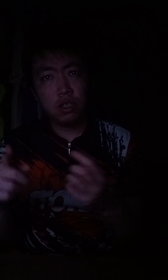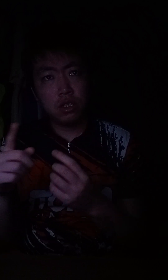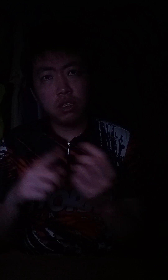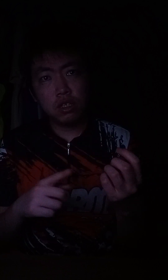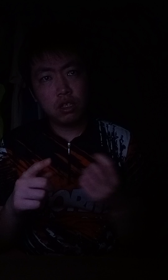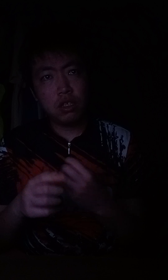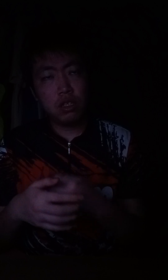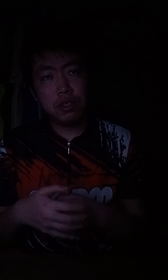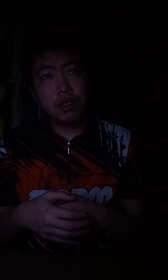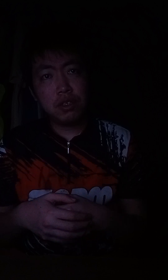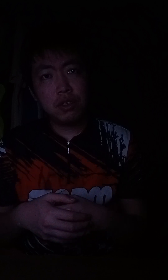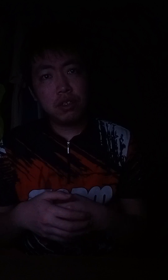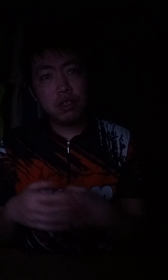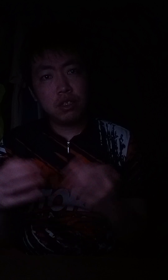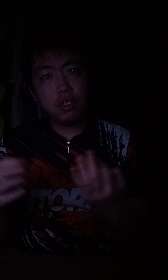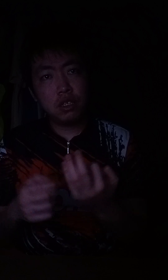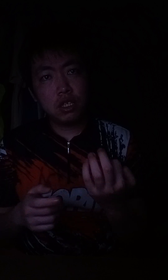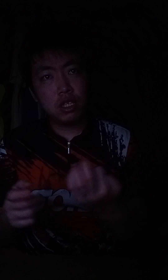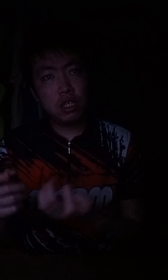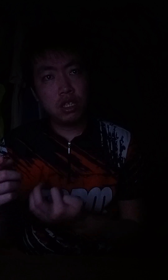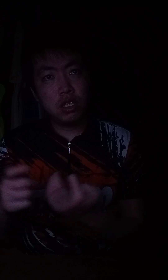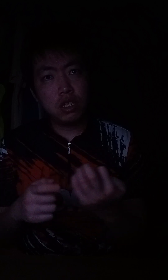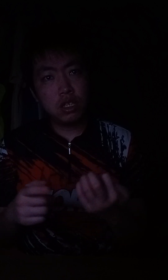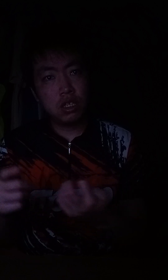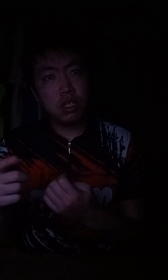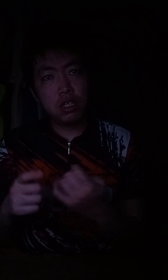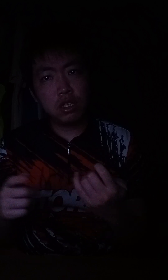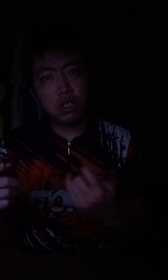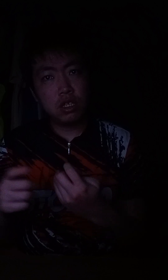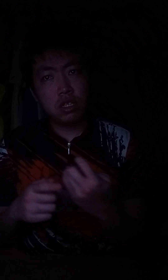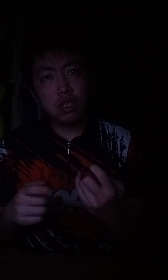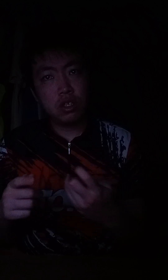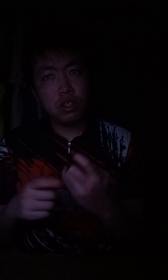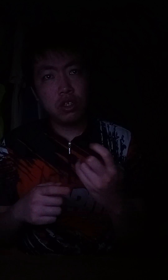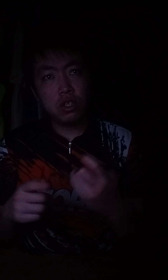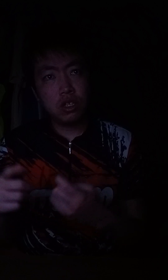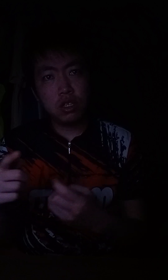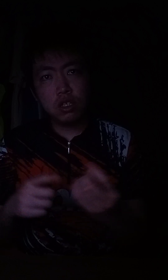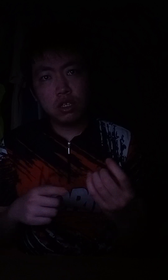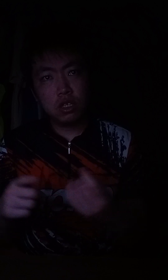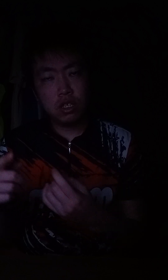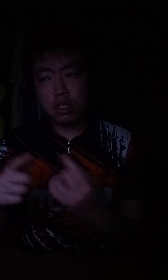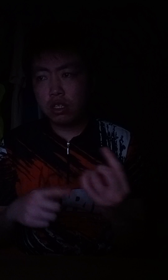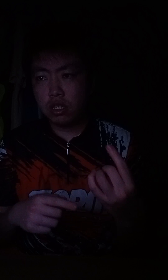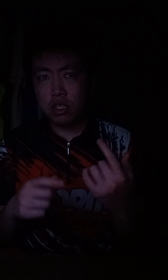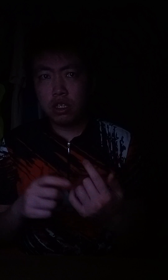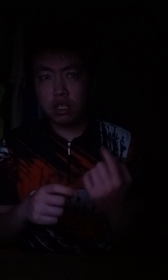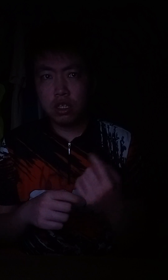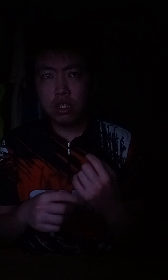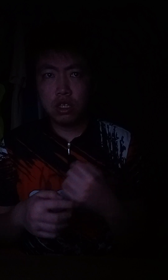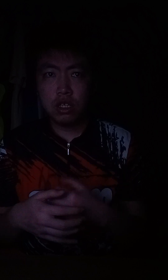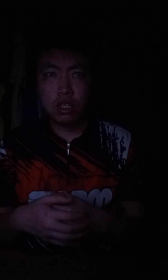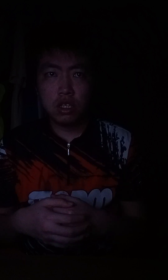같습니다. 여기다 각 가정의 애완견들이 자기네들 새해가 찾아왔다고 뭐할 것